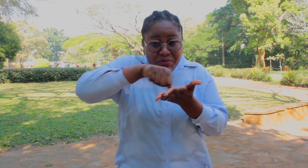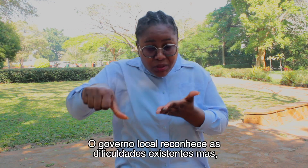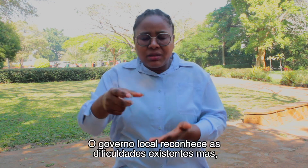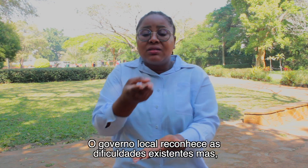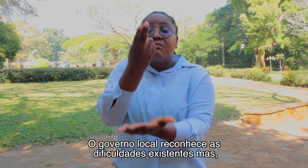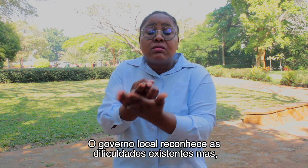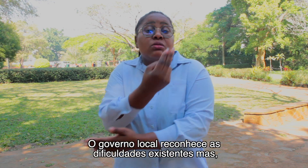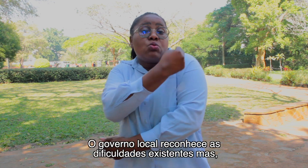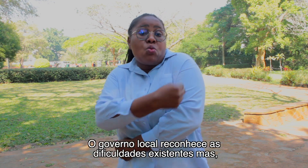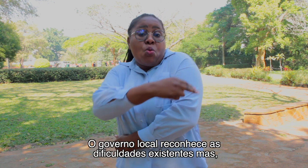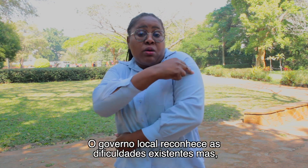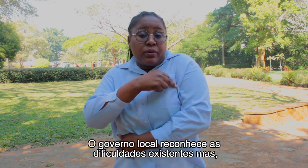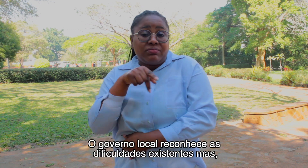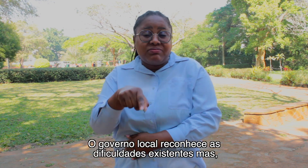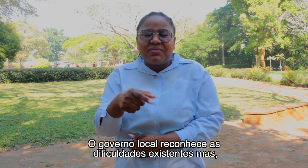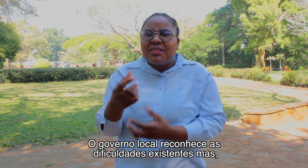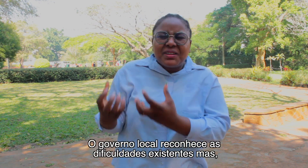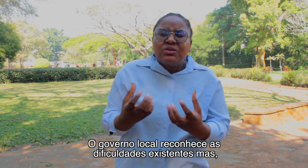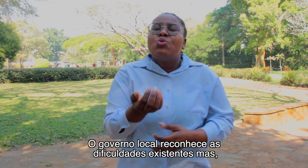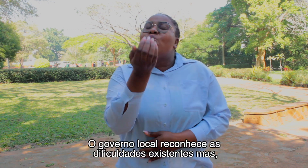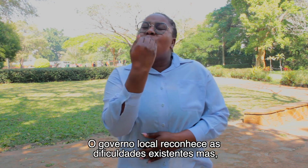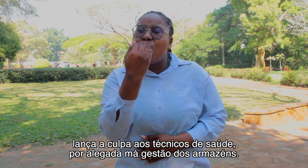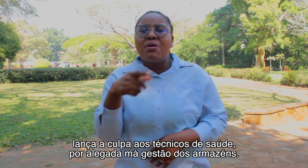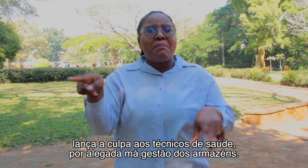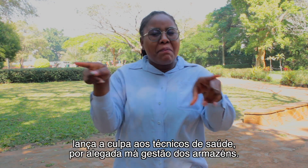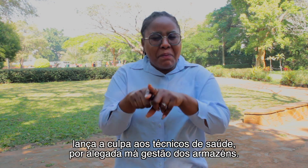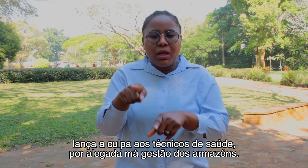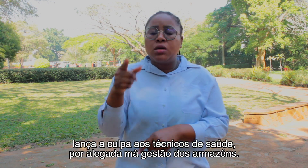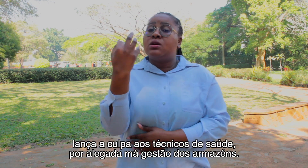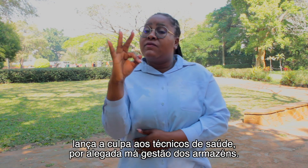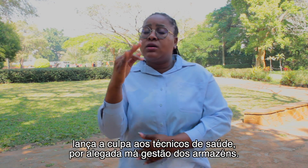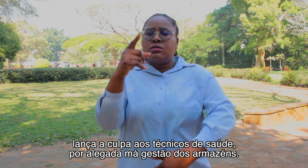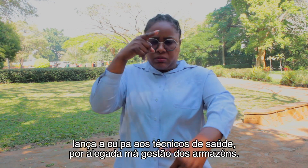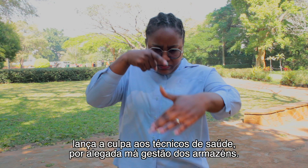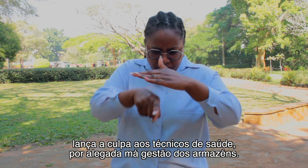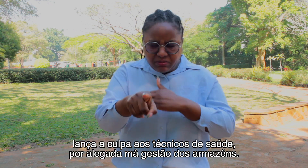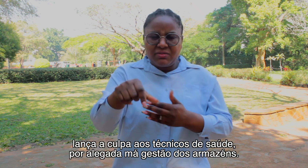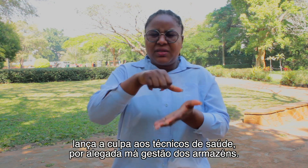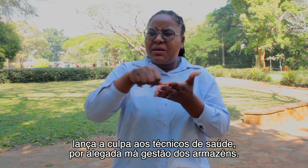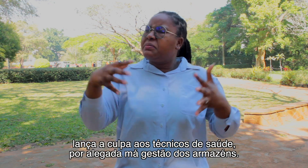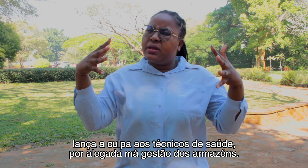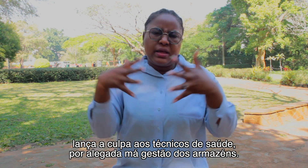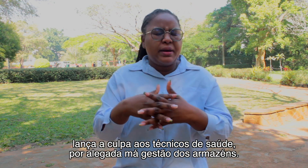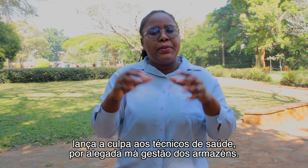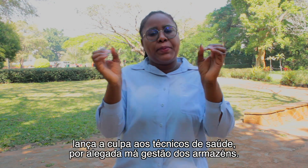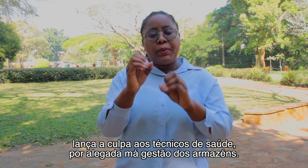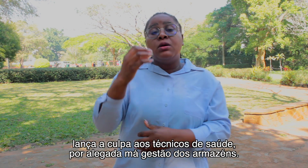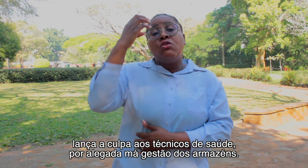O governo local reconhece as dificuldades existentes, mas lança culpa aos técnicos de saúde por alegada má gestão dos armazéns.